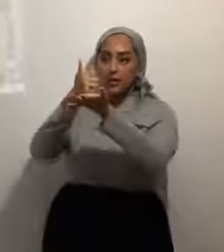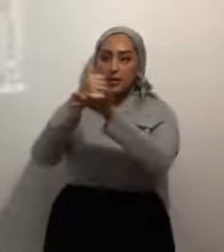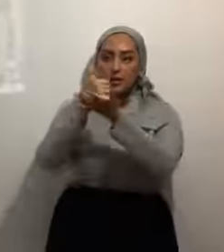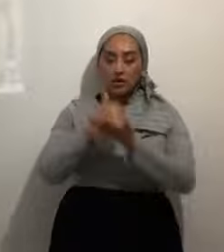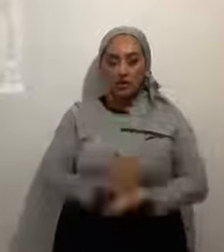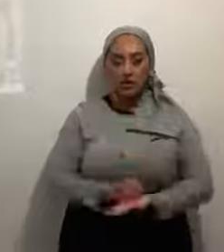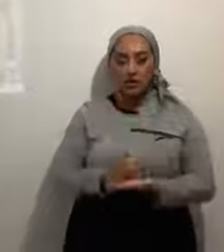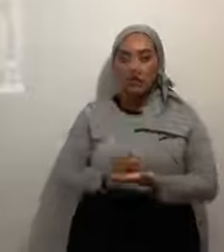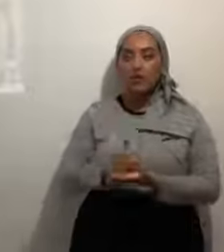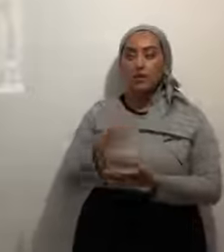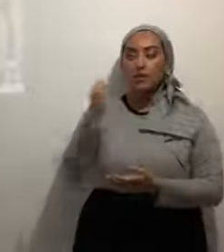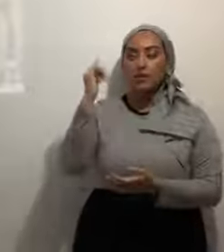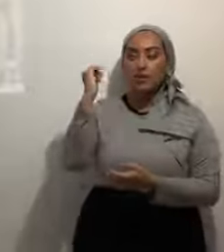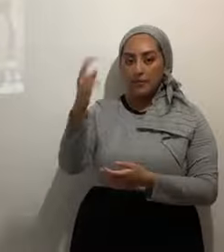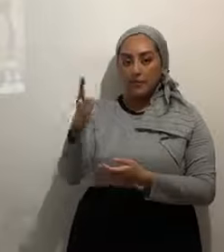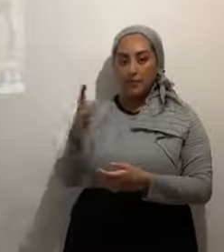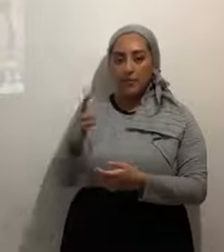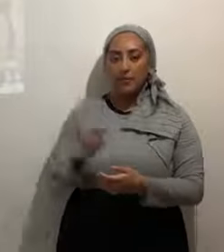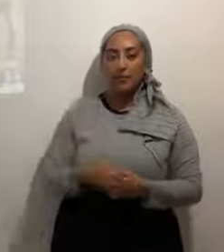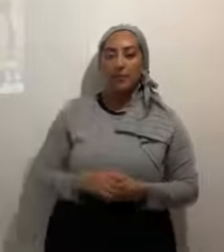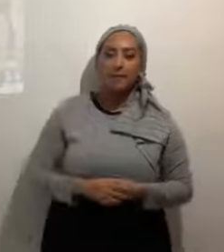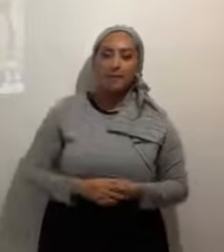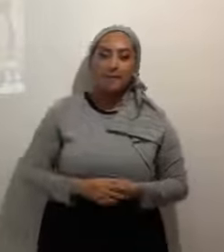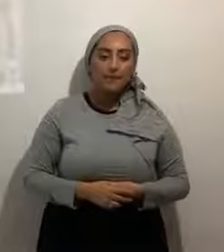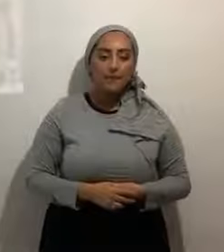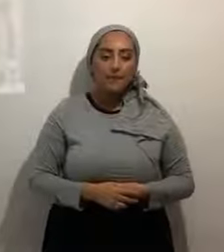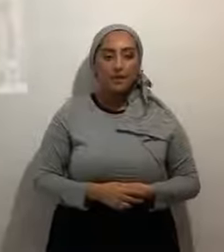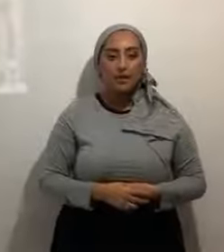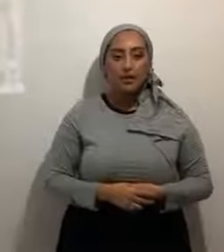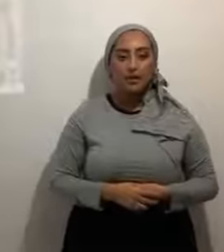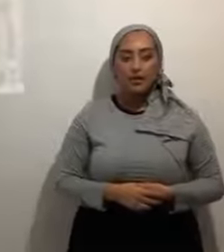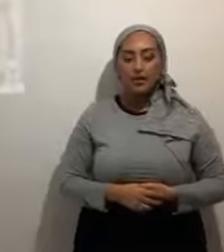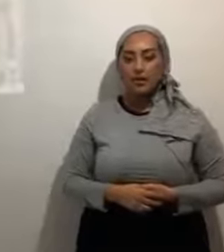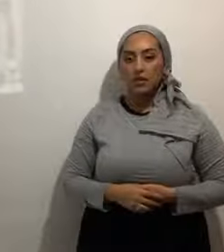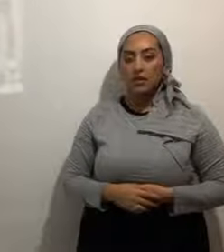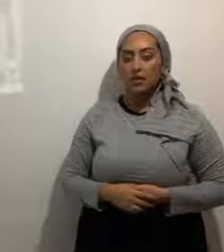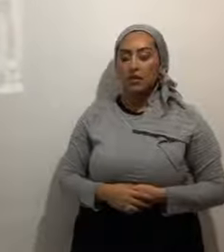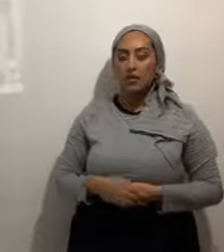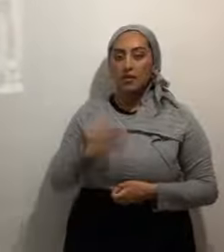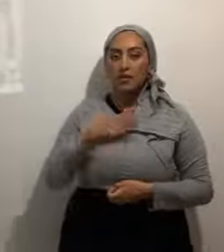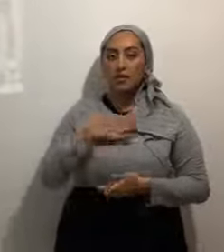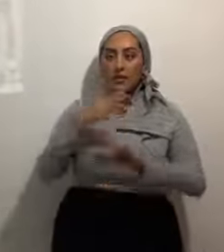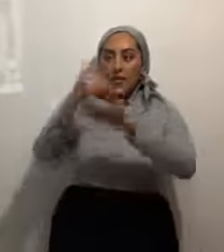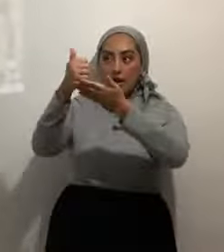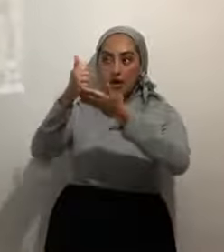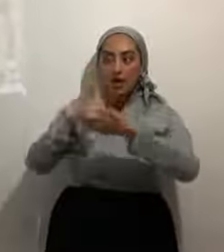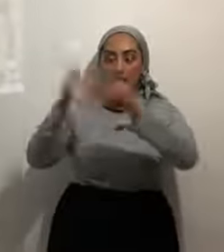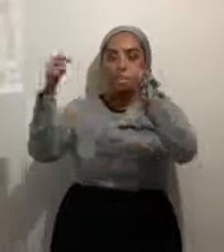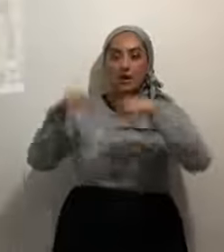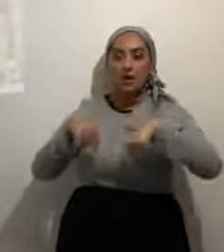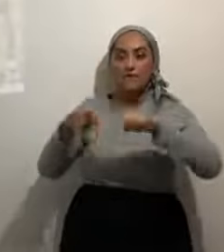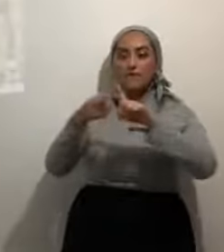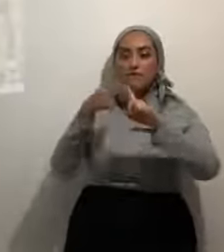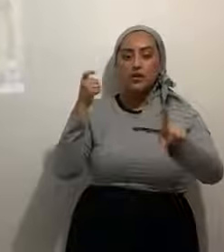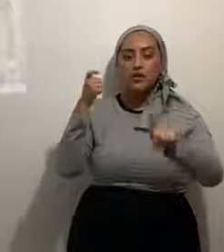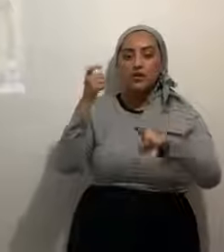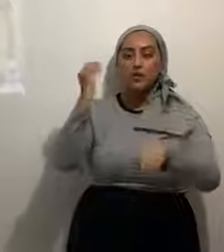Adonai. Yahweh, podemos poner el nombre, ¿sí? Mi ayuda vendrá del Eterno, o sea, del